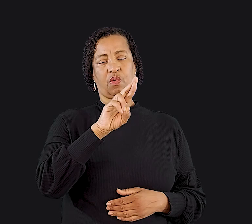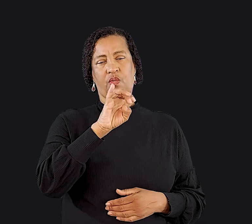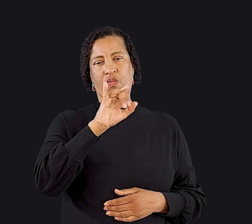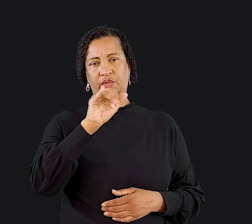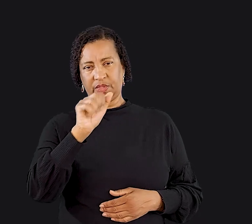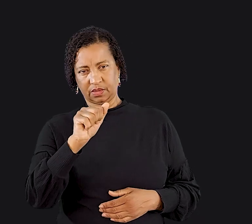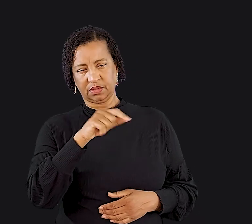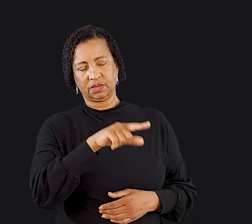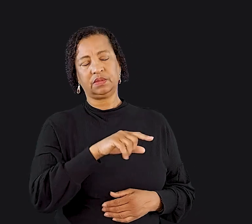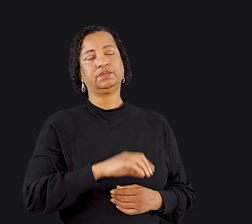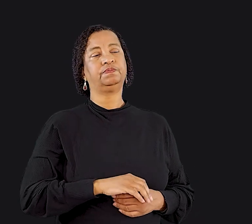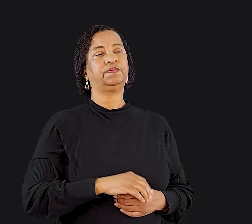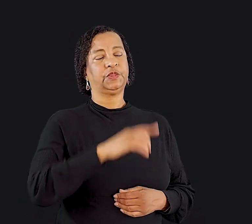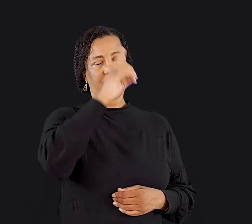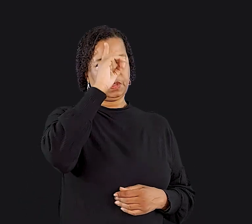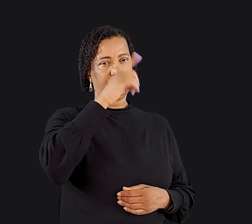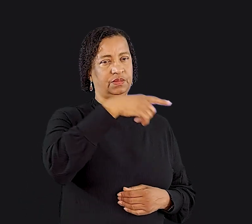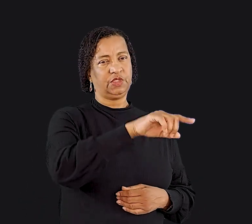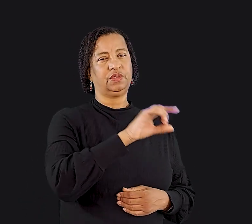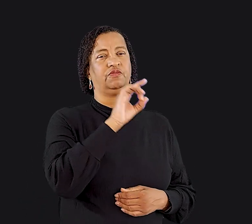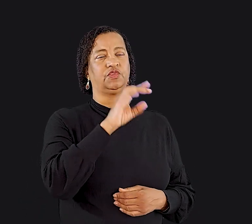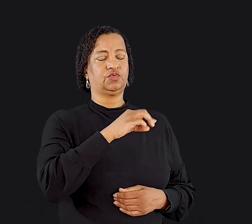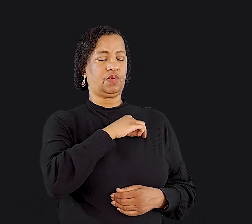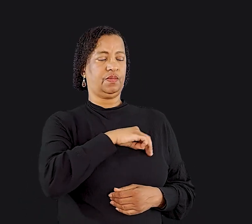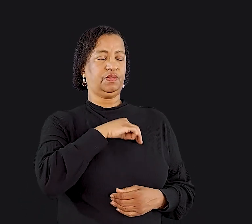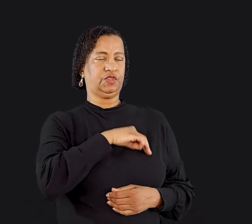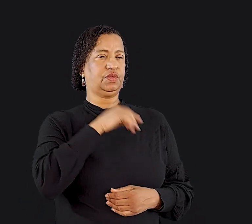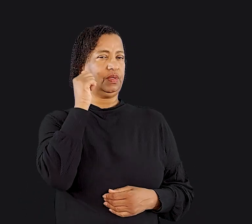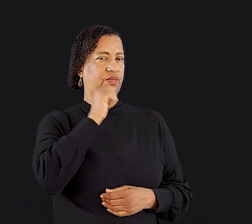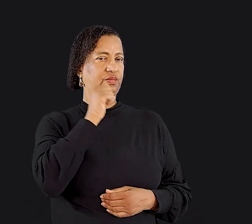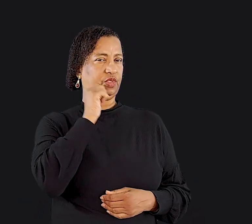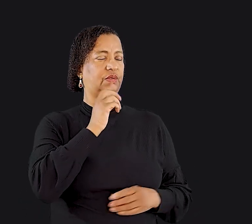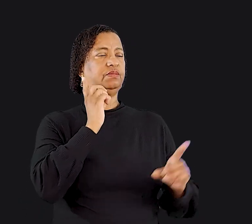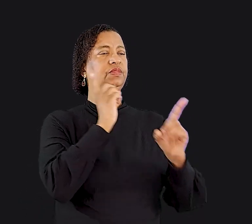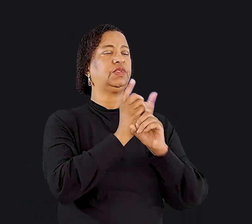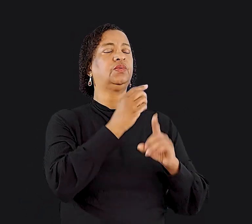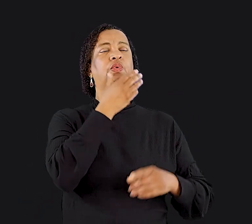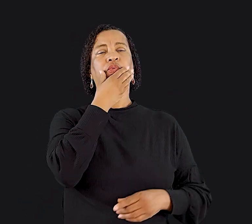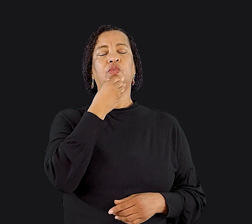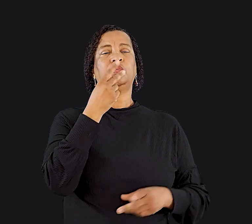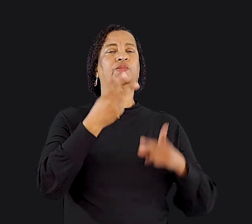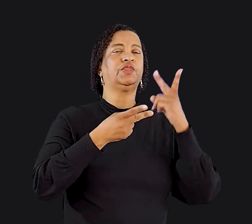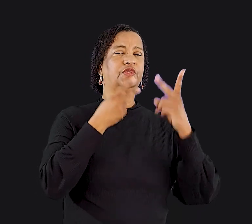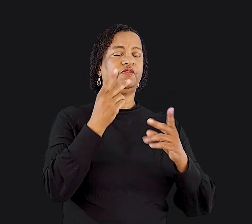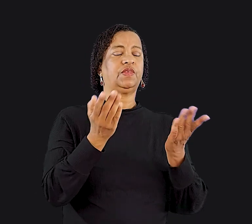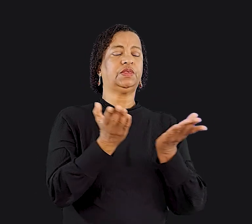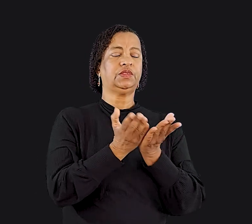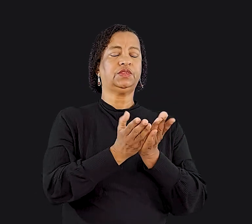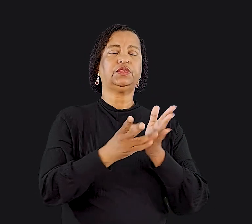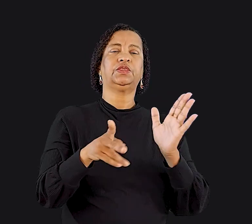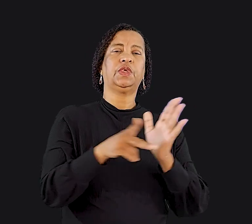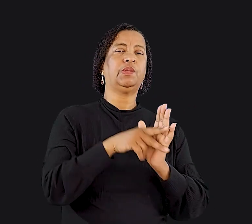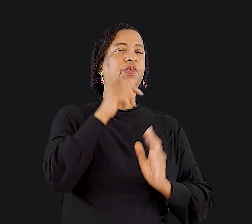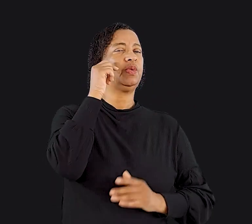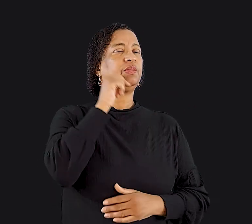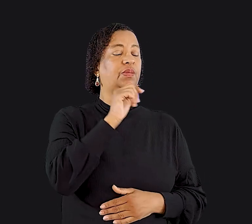como a Coreia, para onde eram enviadas apenas missionárias, encontramos homens que dizem que o cristianismo é para mulheres e